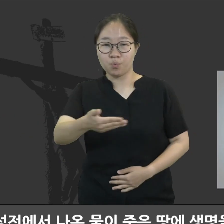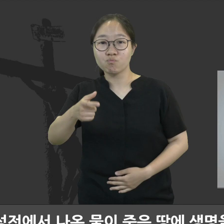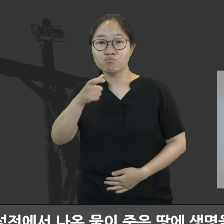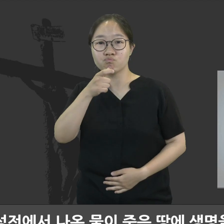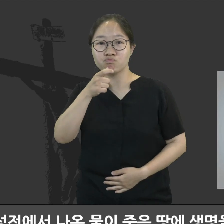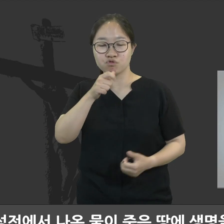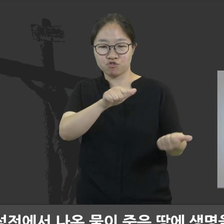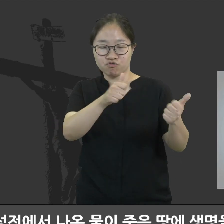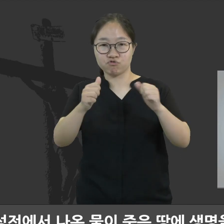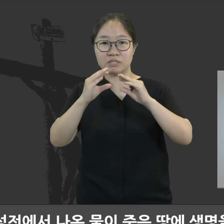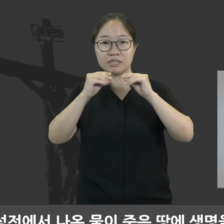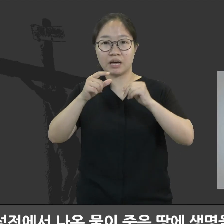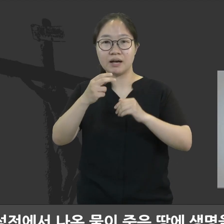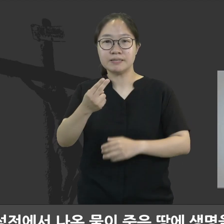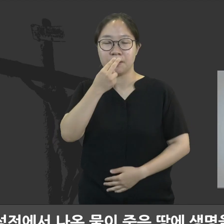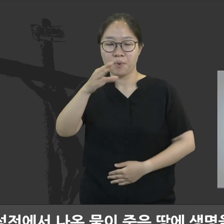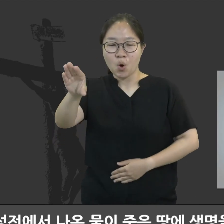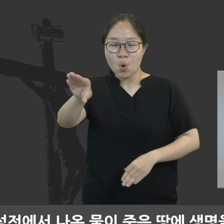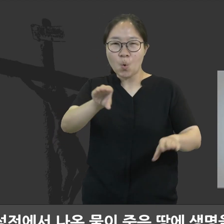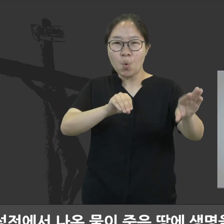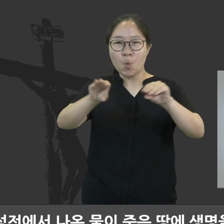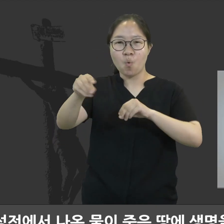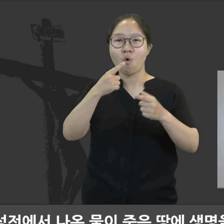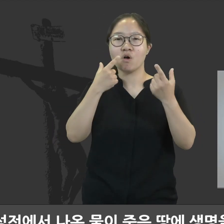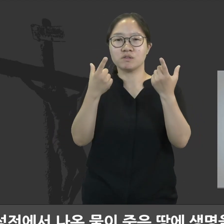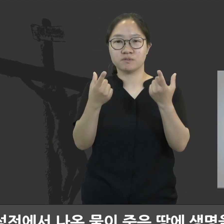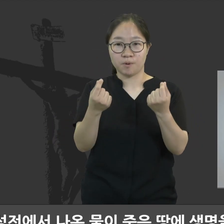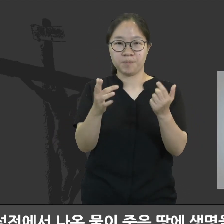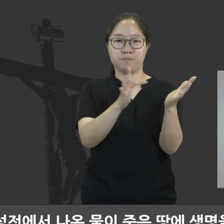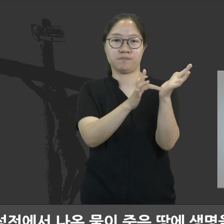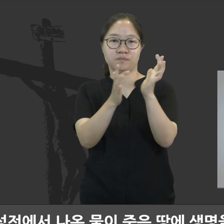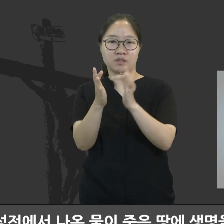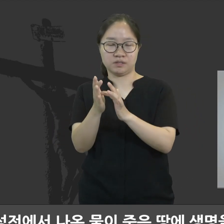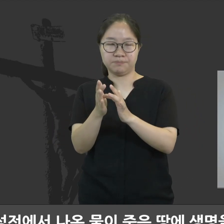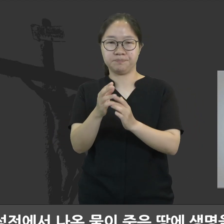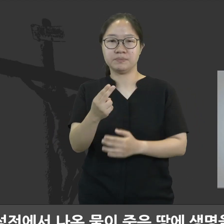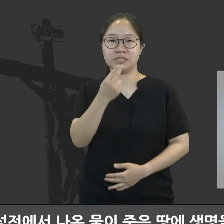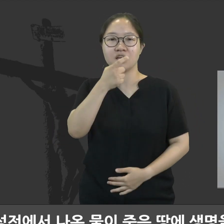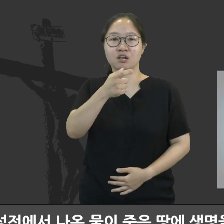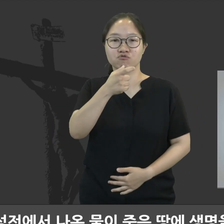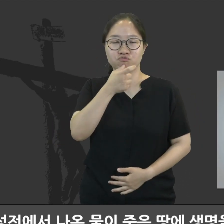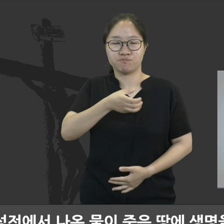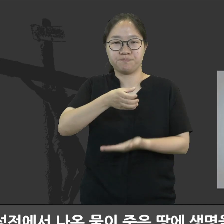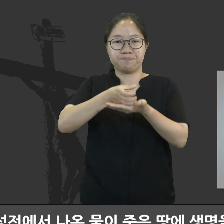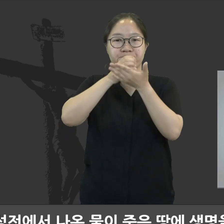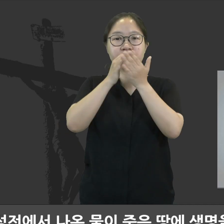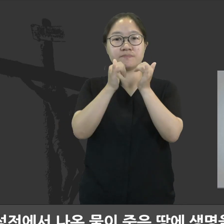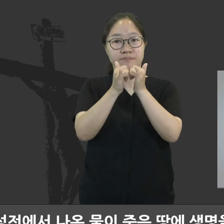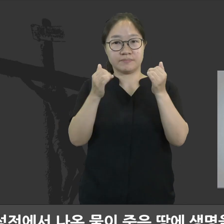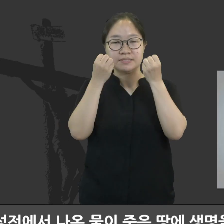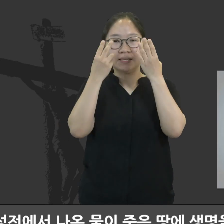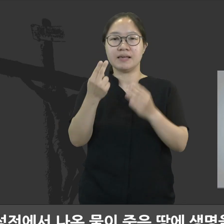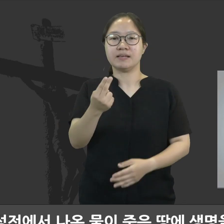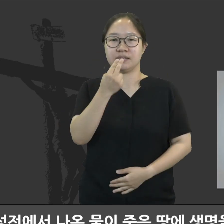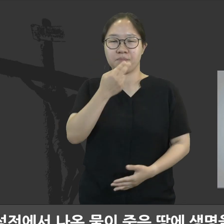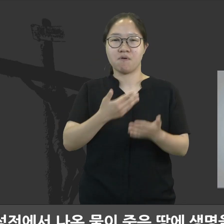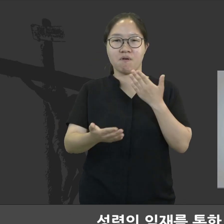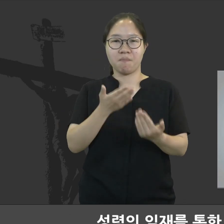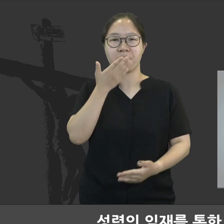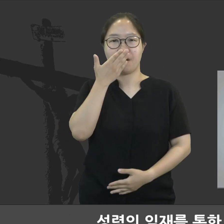땅에 생명을 불어넣은 것처럼 예수님께서 주시는 생수를 마시는 자들은 새 생명을 경험하게 될